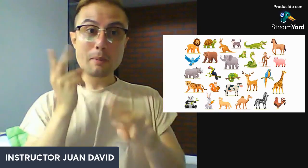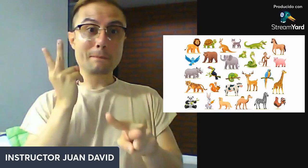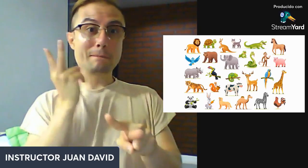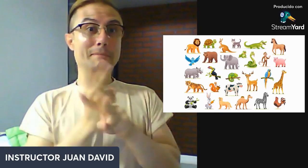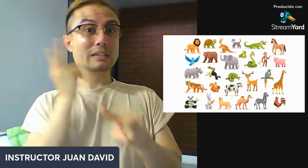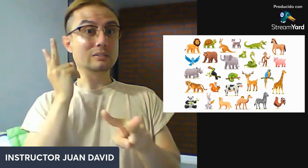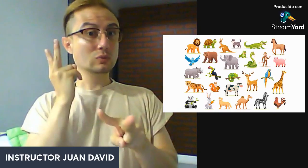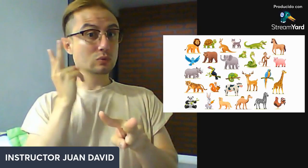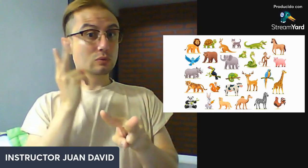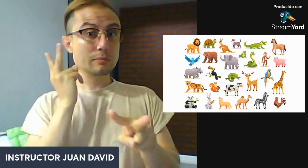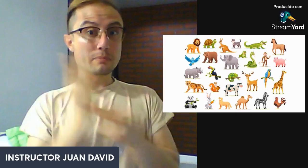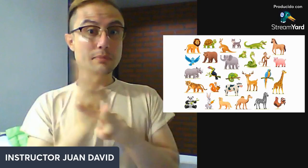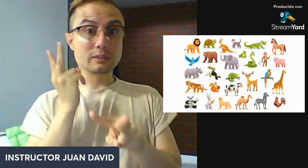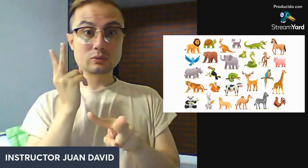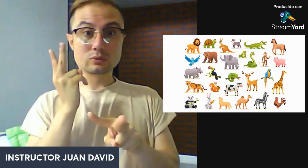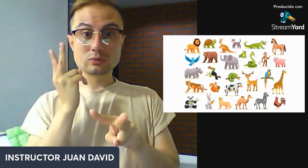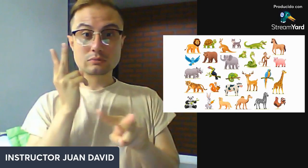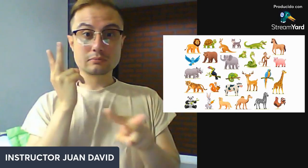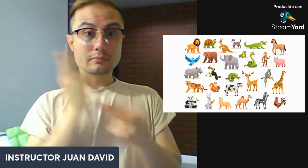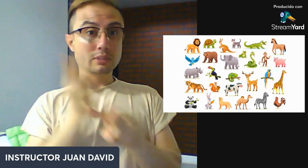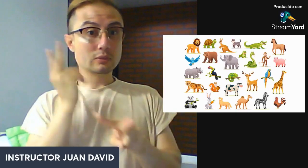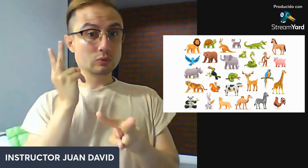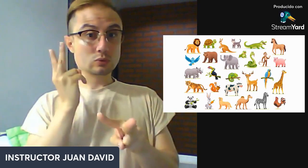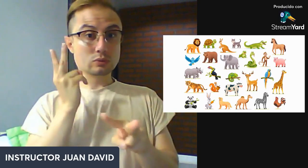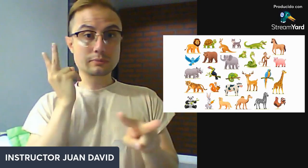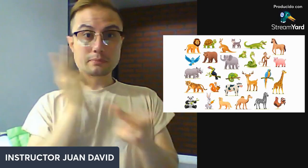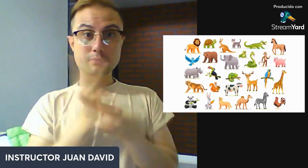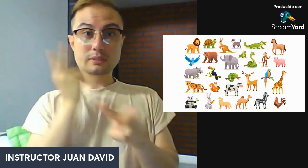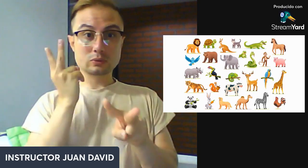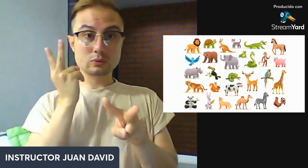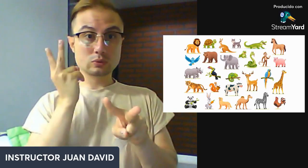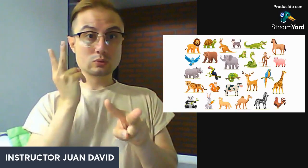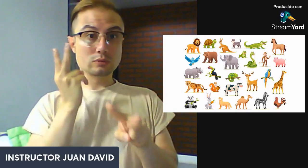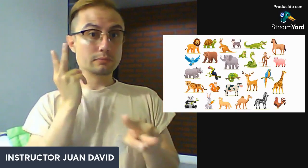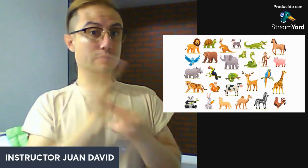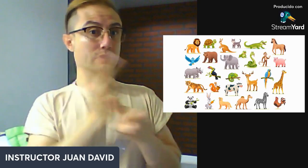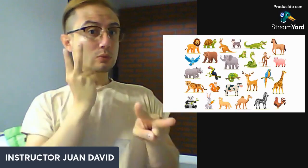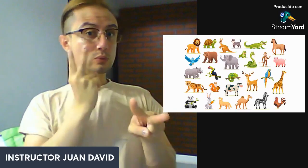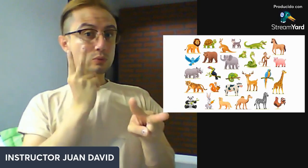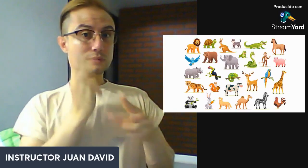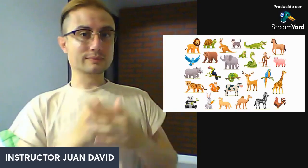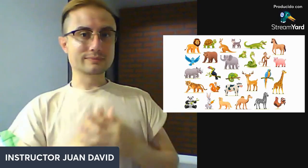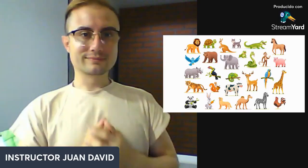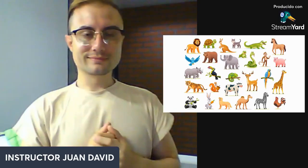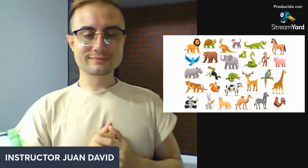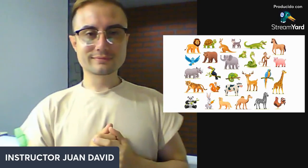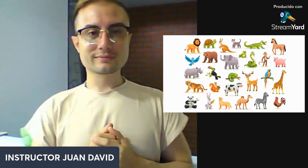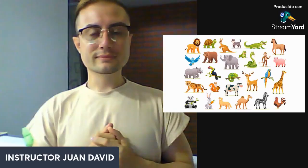ser humano. Y bueno, también vamos a ver los peligrosos.